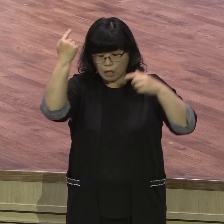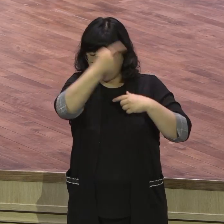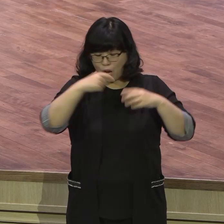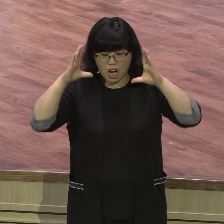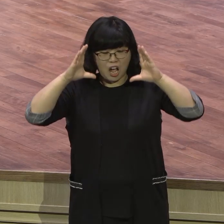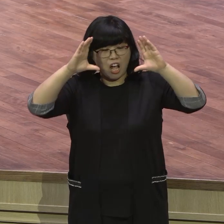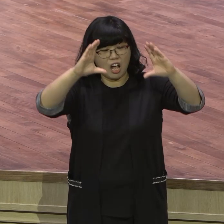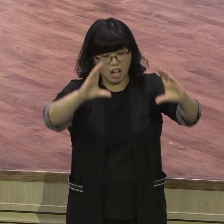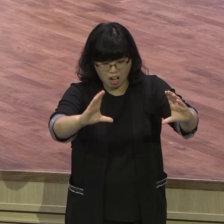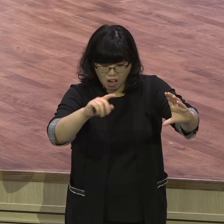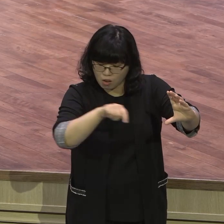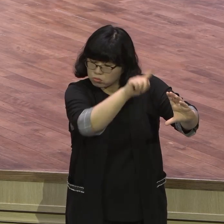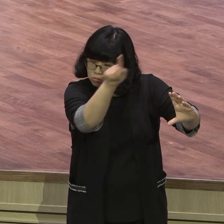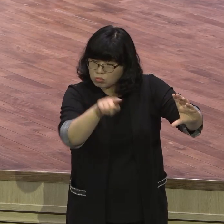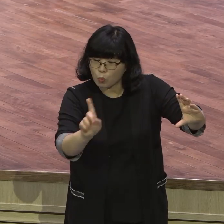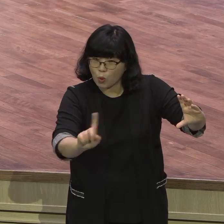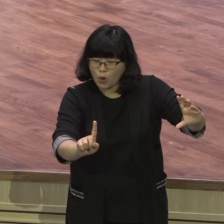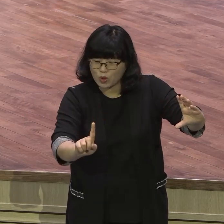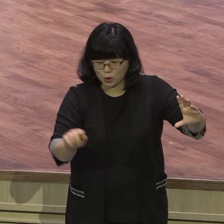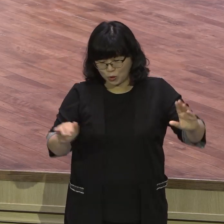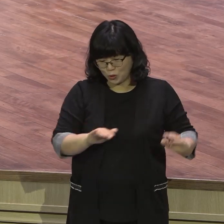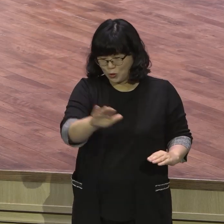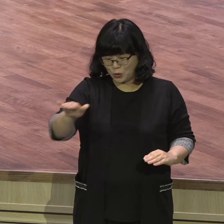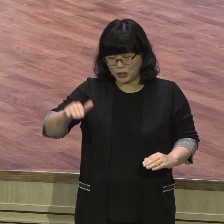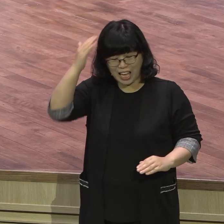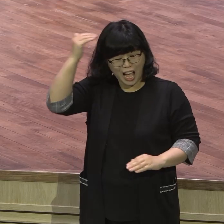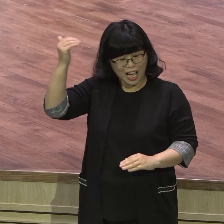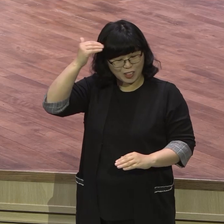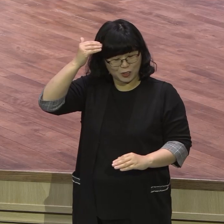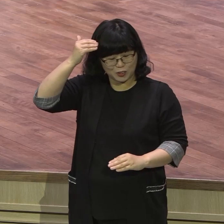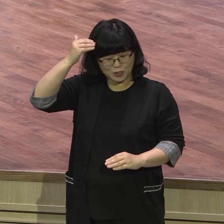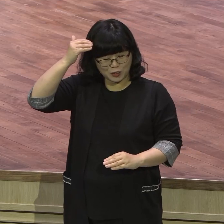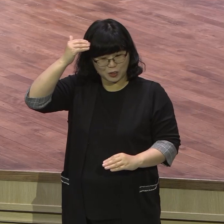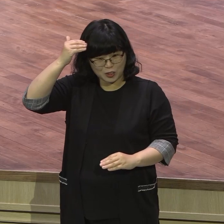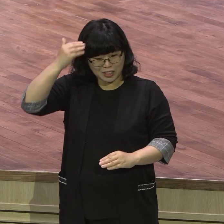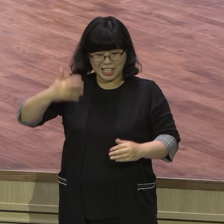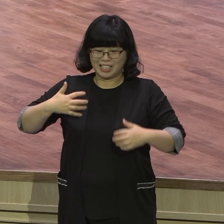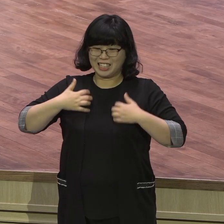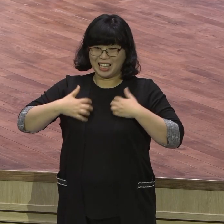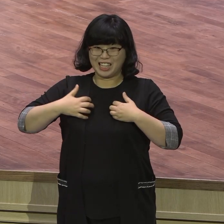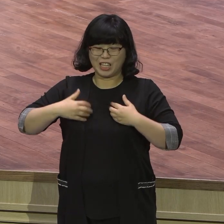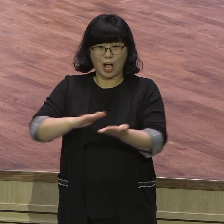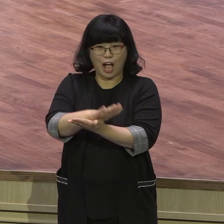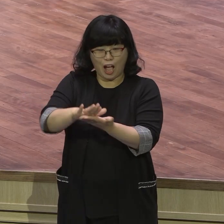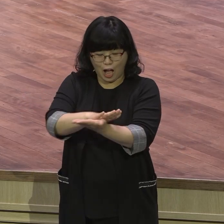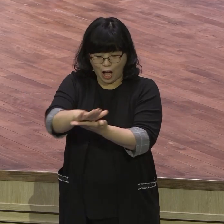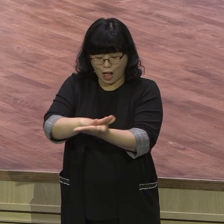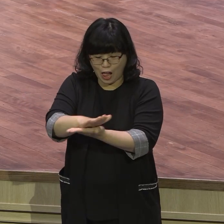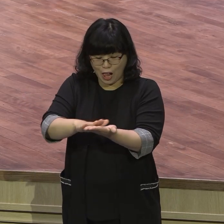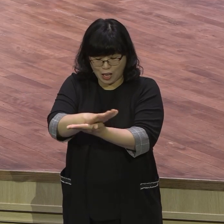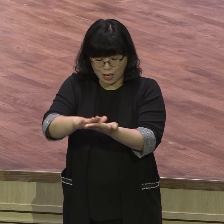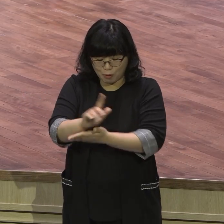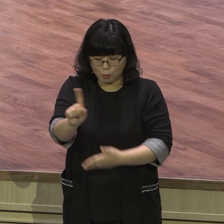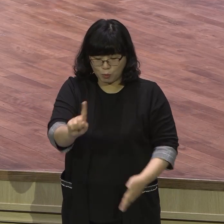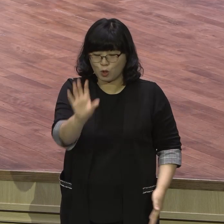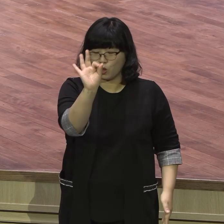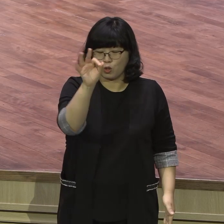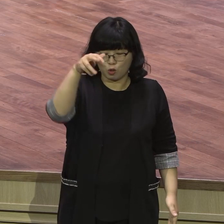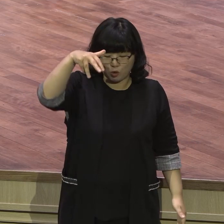윷놀이에서 도가 있죠. 도 도라 하죠. 도 도 도